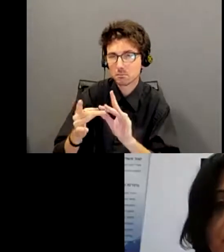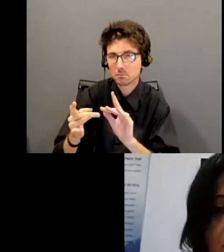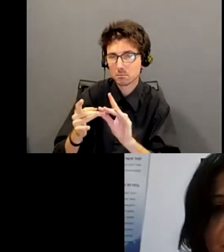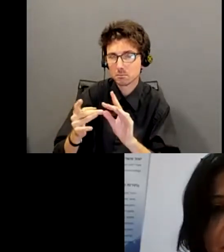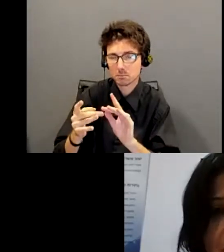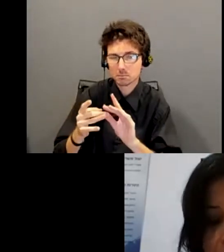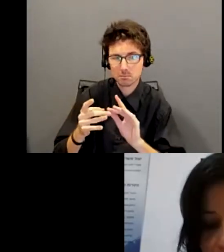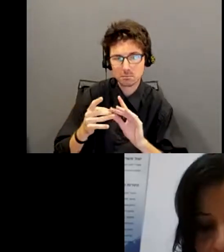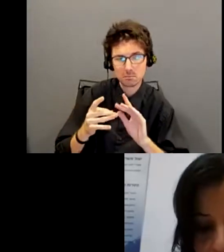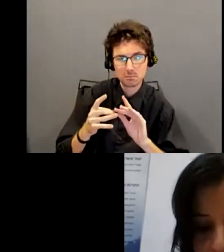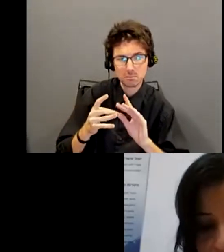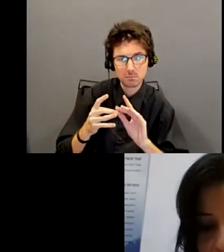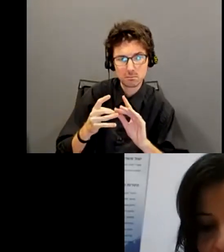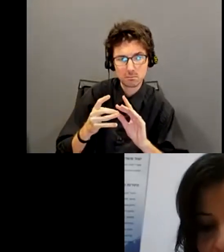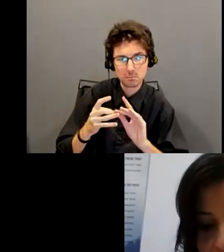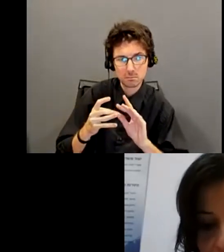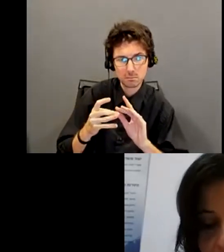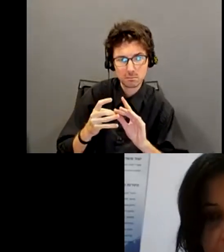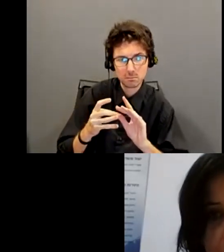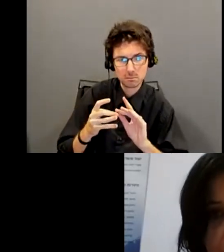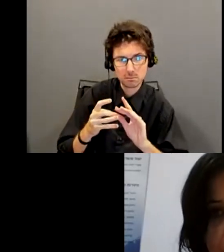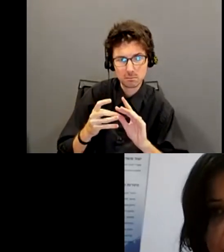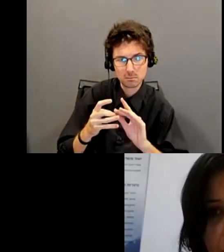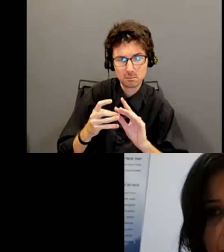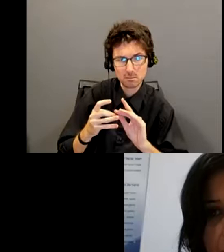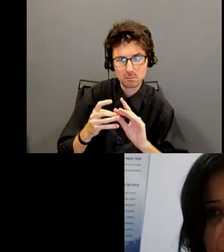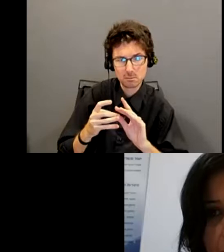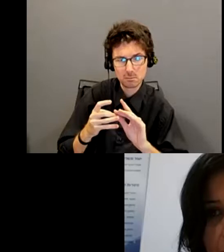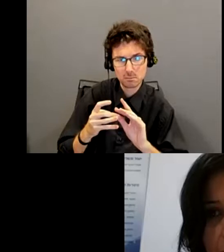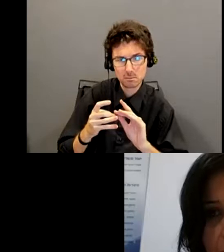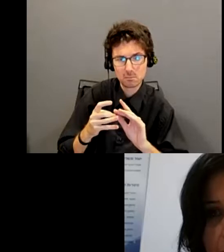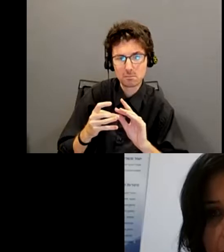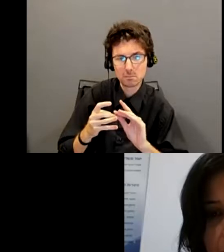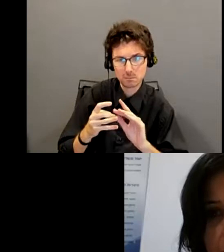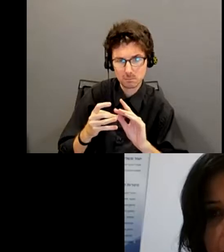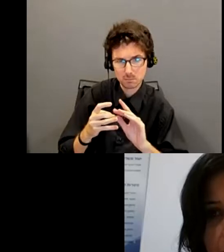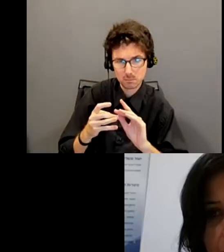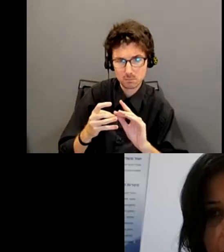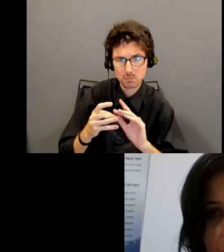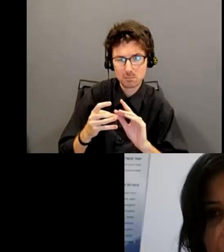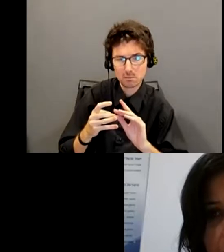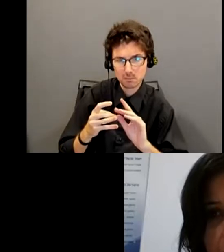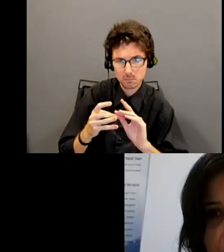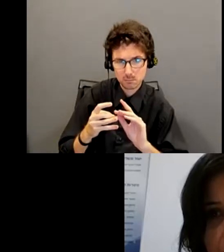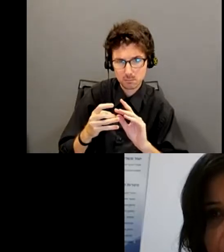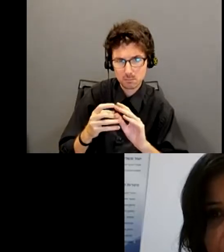مع الاخرين واستطيع ان اعمل كثير من